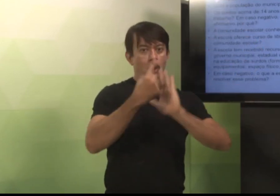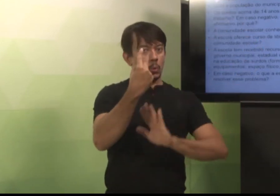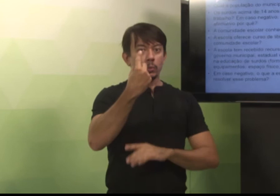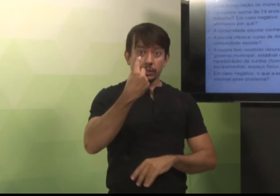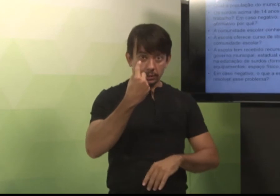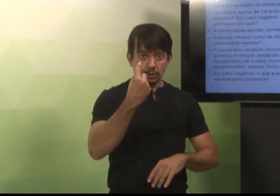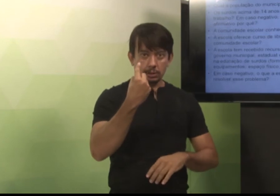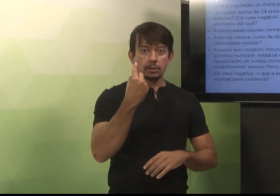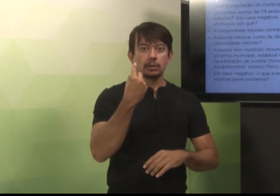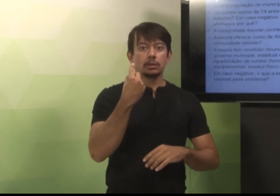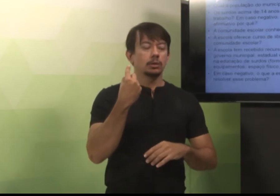capítulo 1.